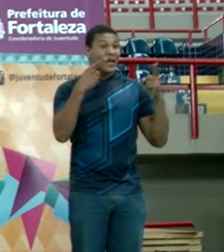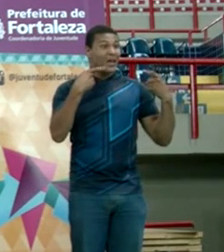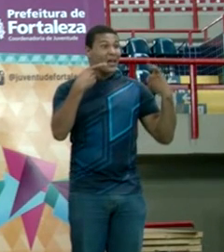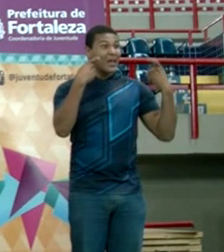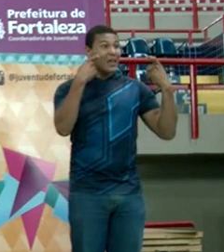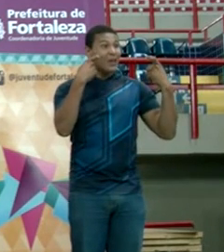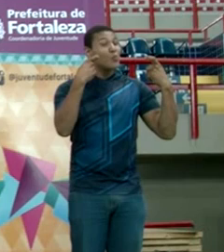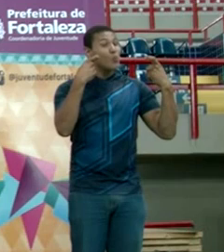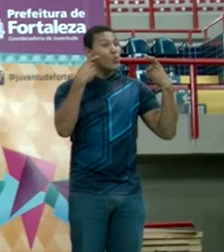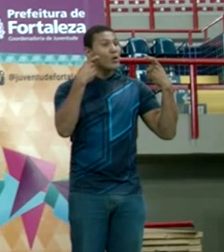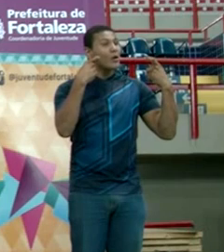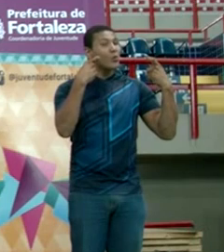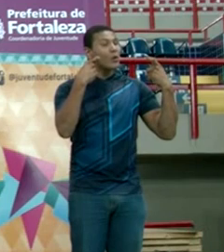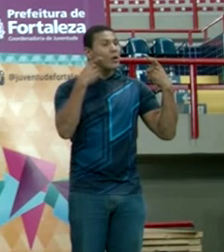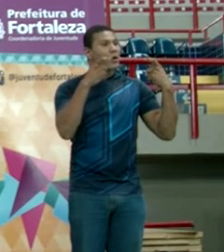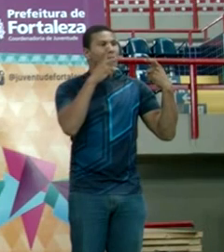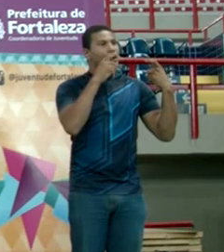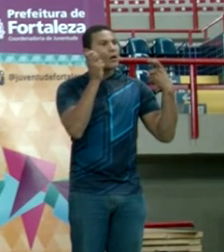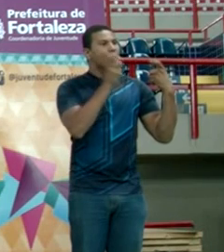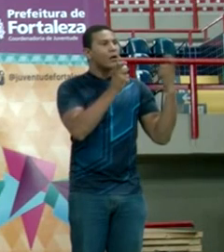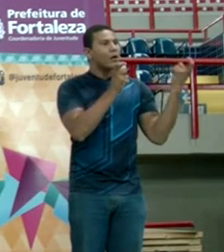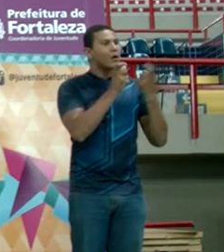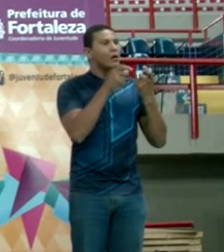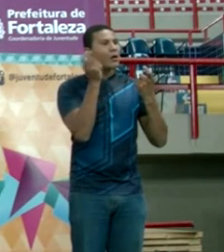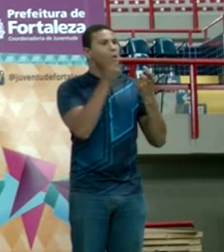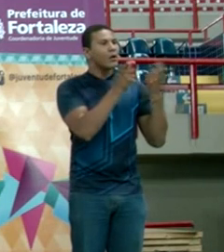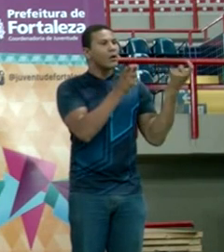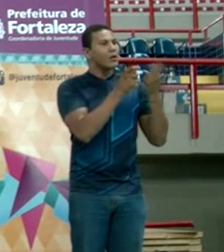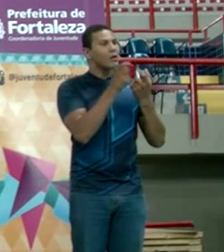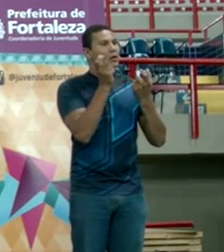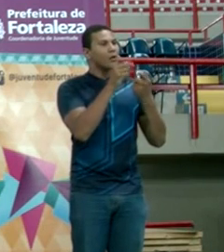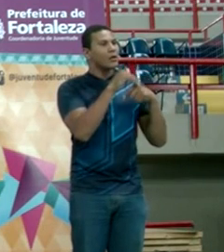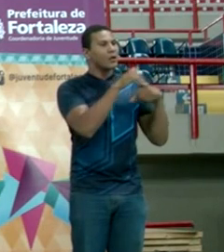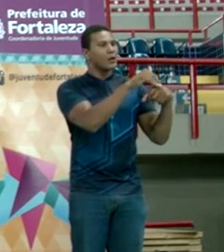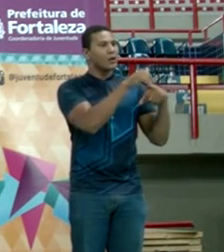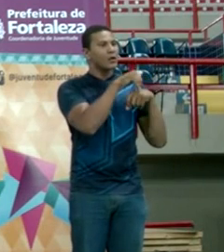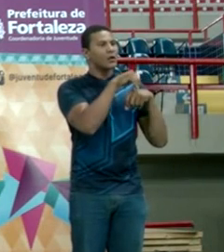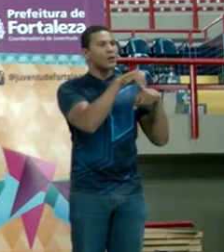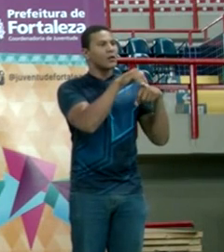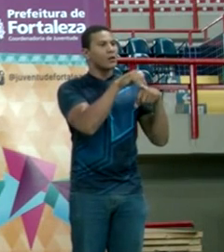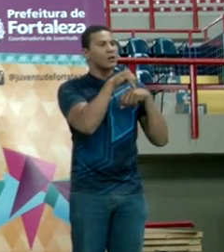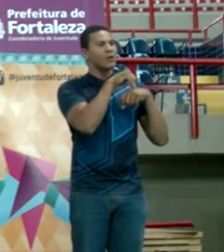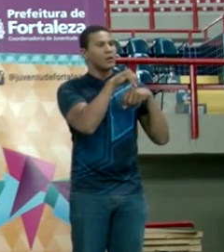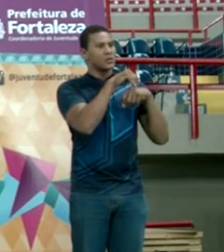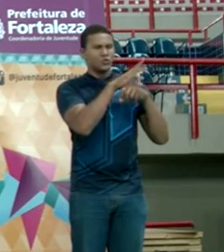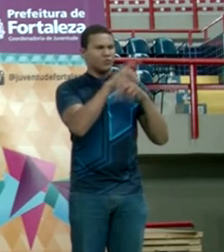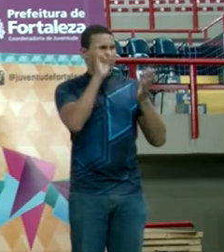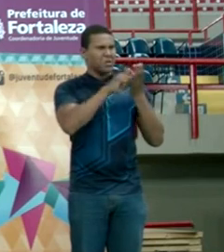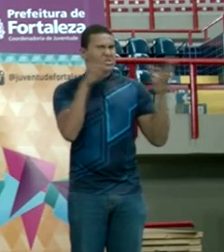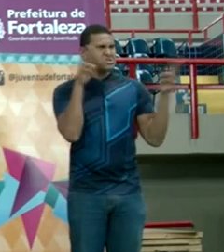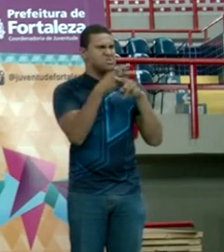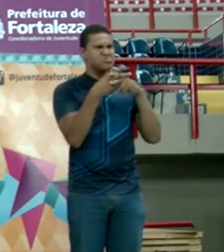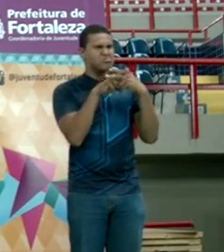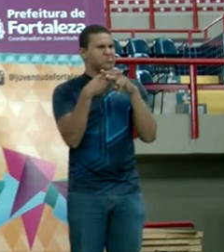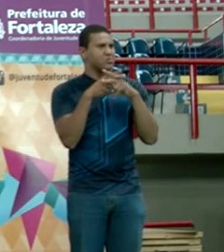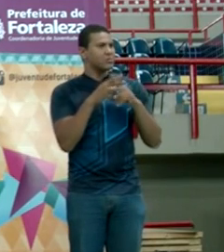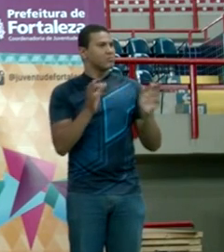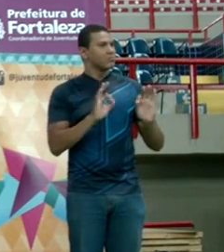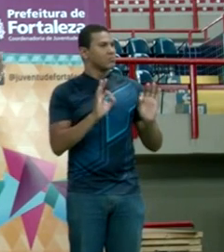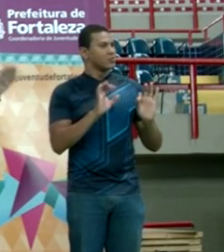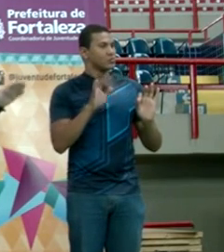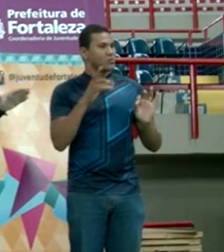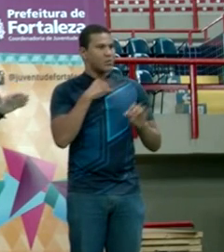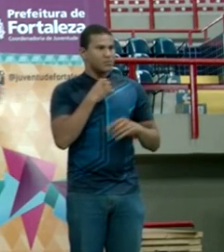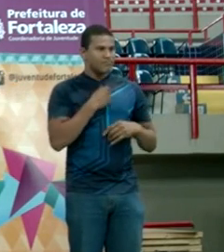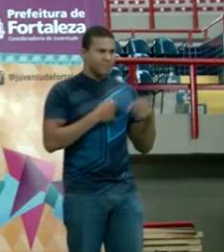eram guerras sem o conflito direto entre as duas superpotências. A Guerra Fria começa primeiro com os